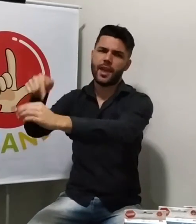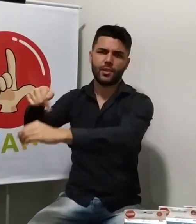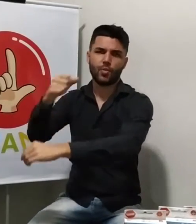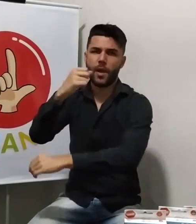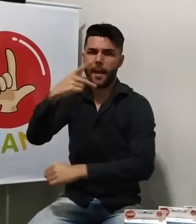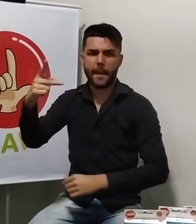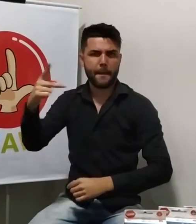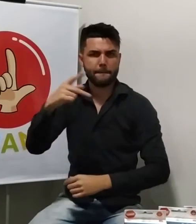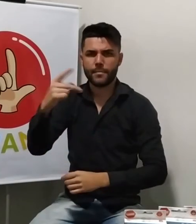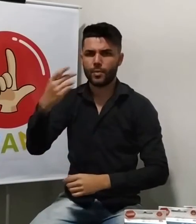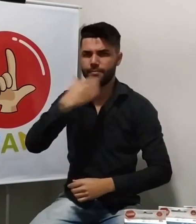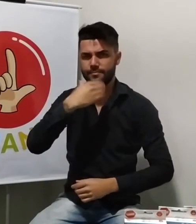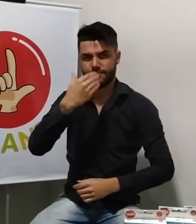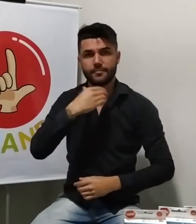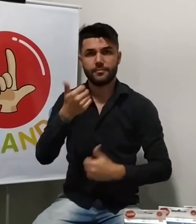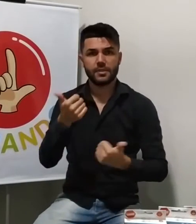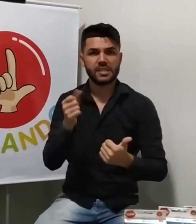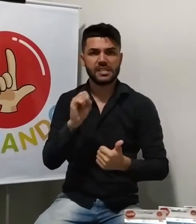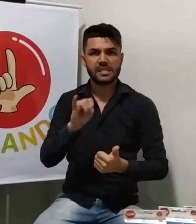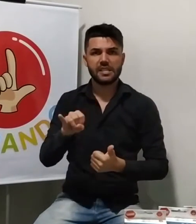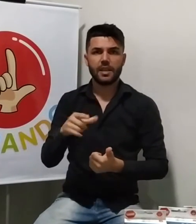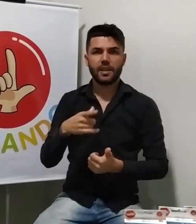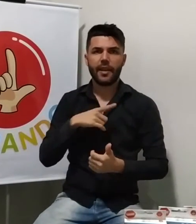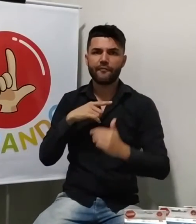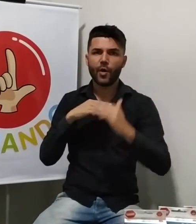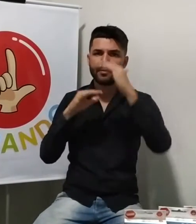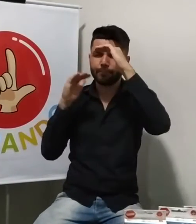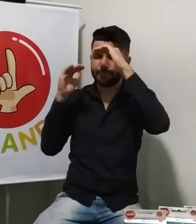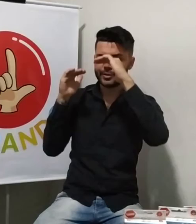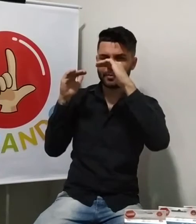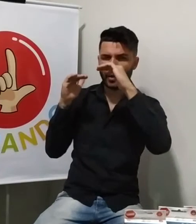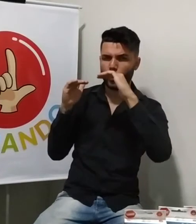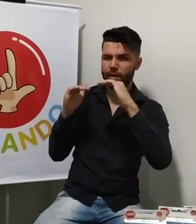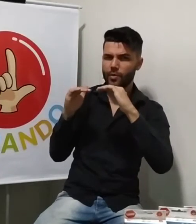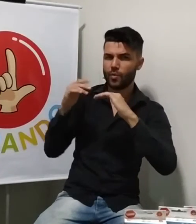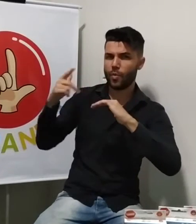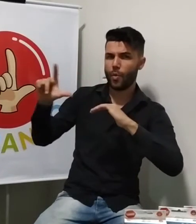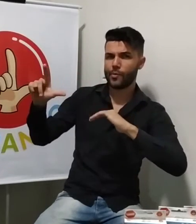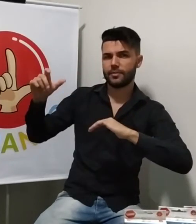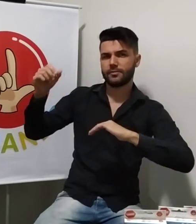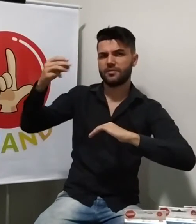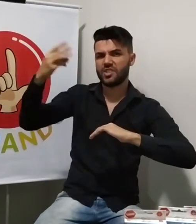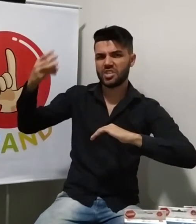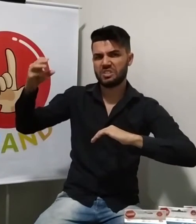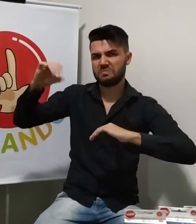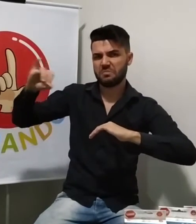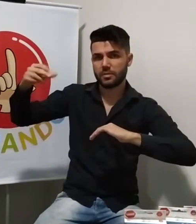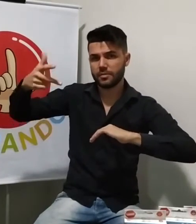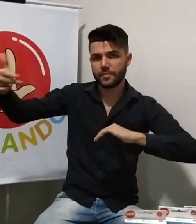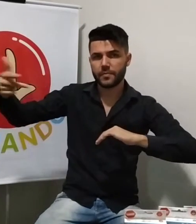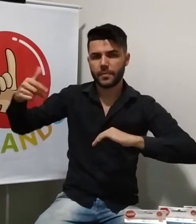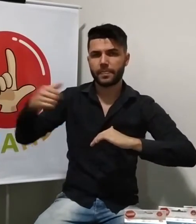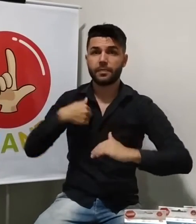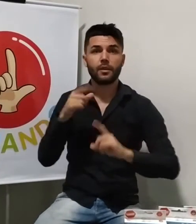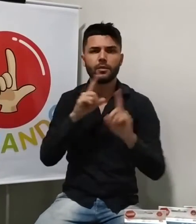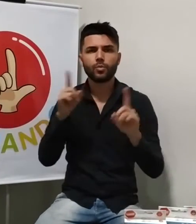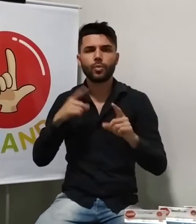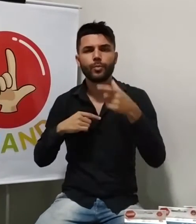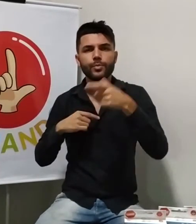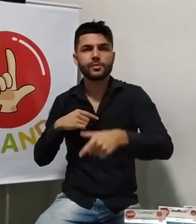brainstorm interno com o time e tal, e a gente, imaginou que o futuro seria vídeo. Isso em que ano? Isso em 2007. Então a gente falou, vídeo vai ser o